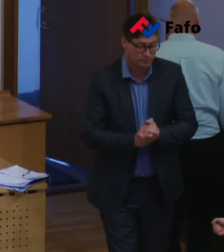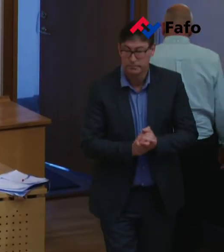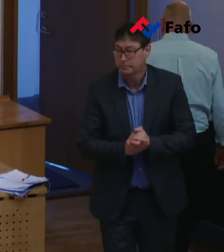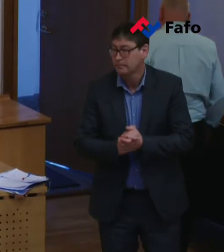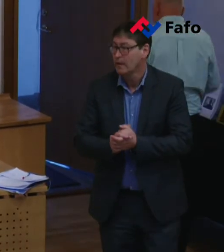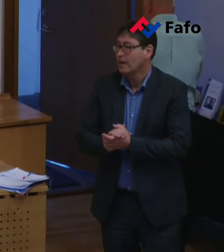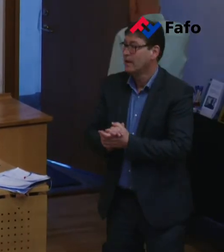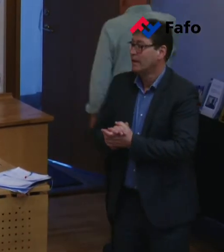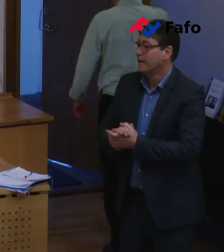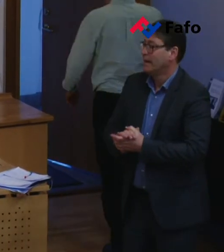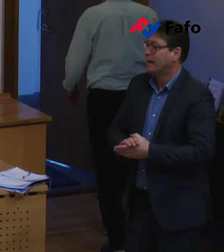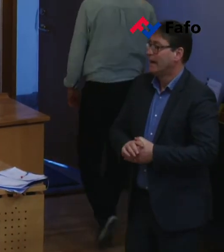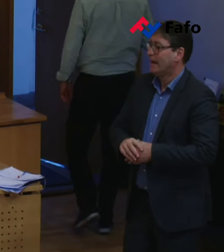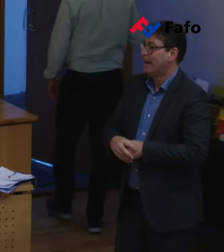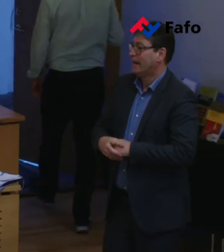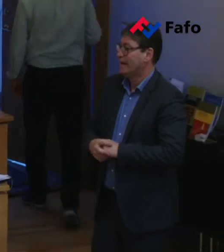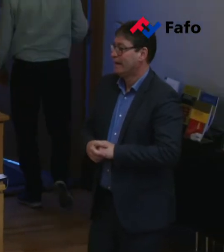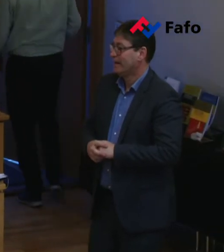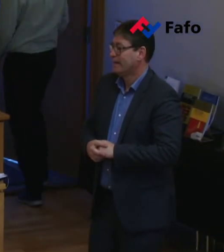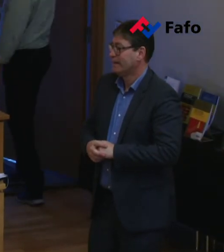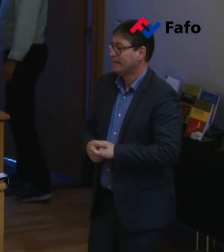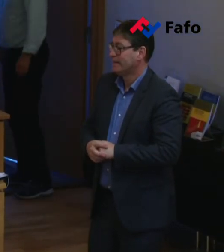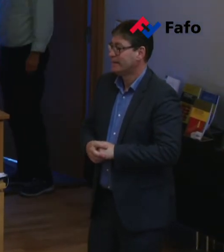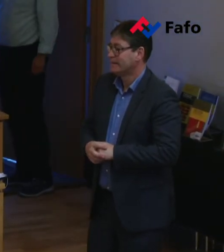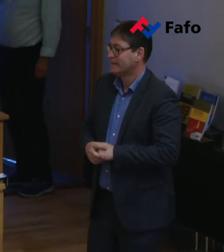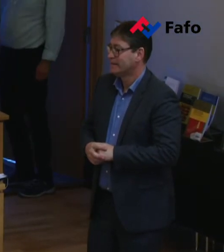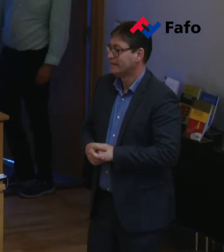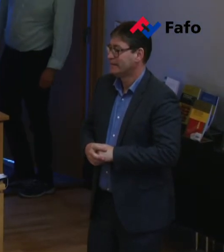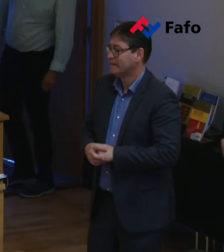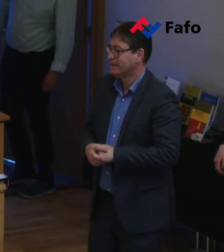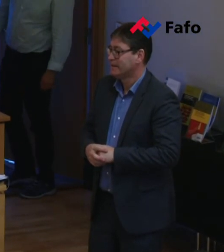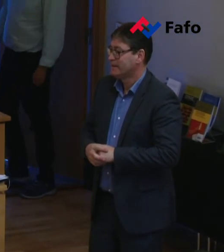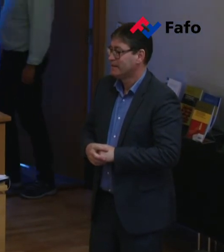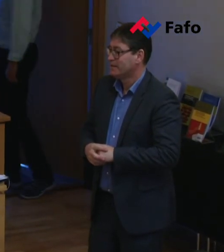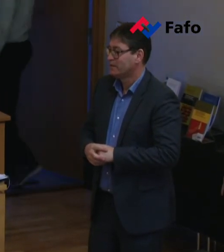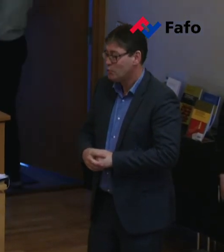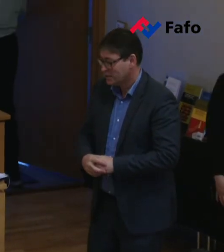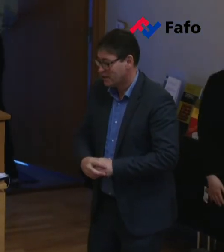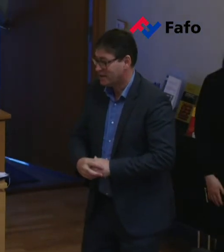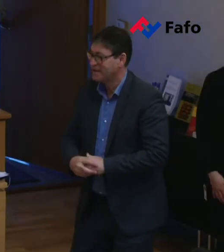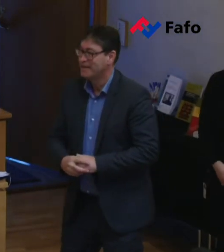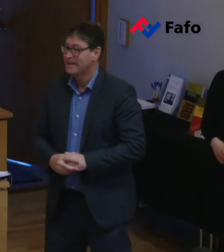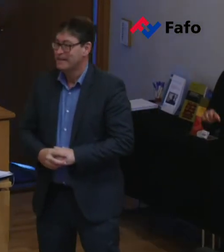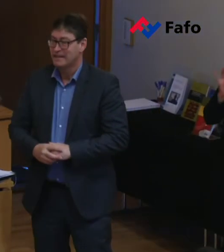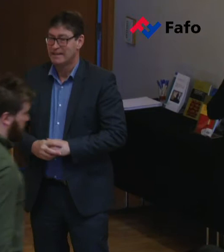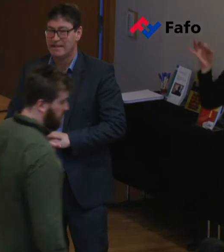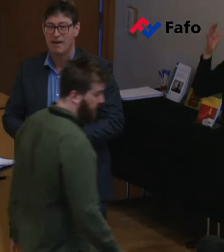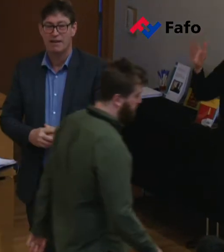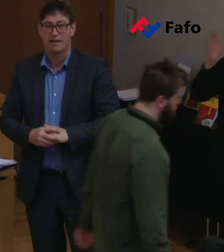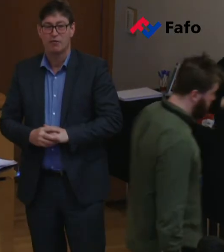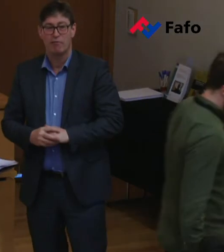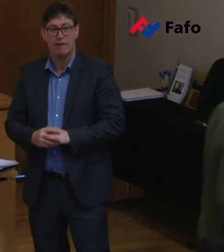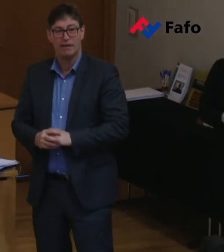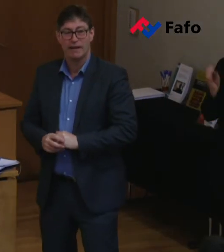Absolutt at det med. Jeg tenker litt for at jeg har liksom så en marin og sleisvalg på